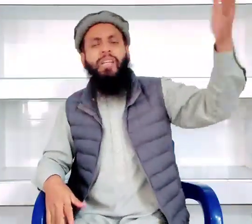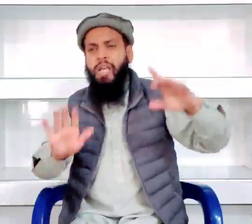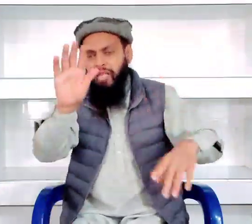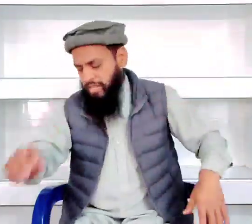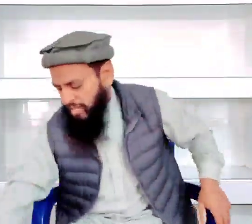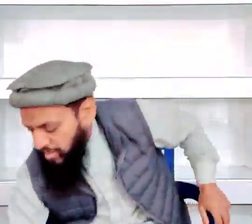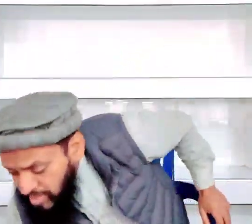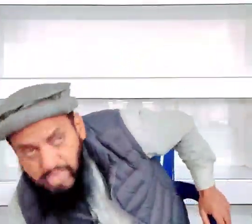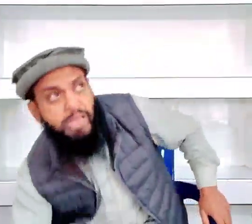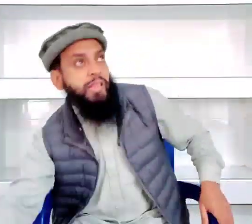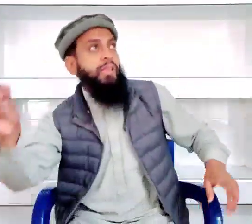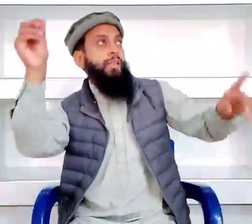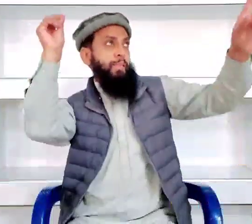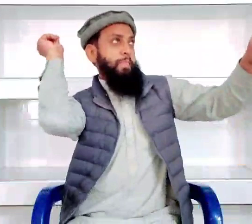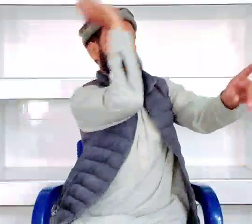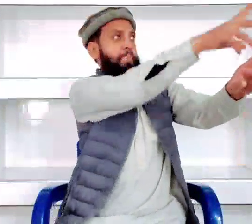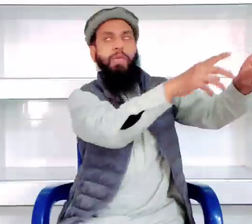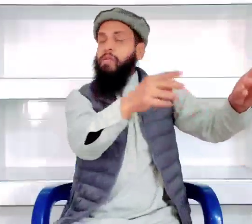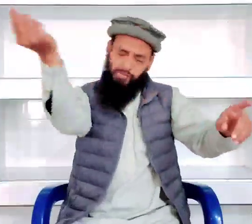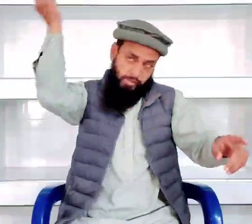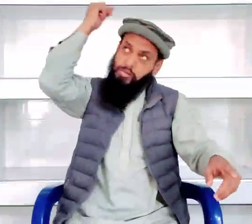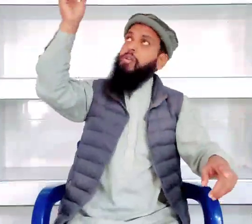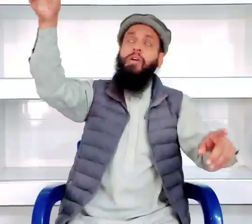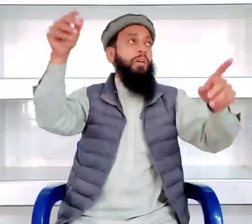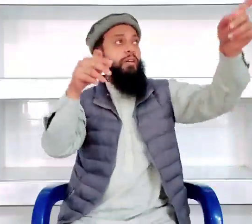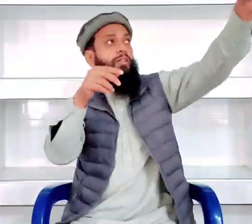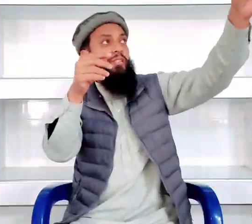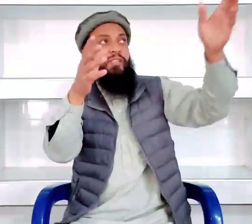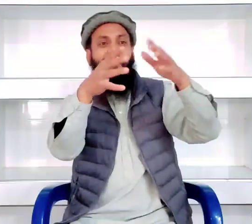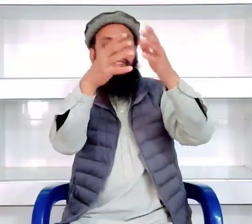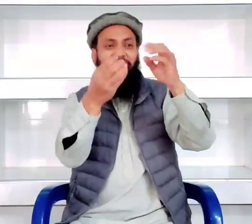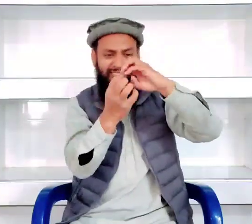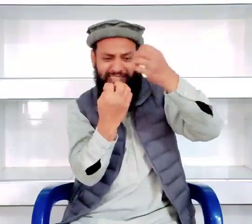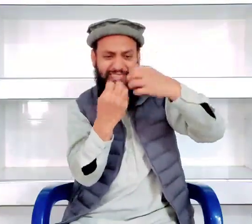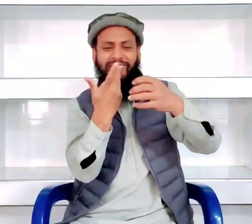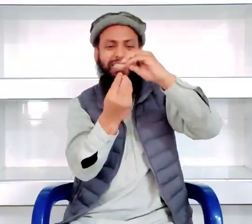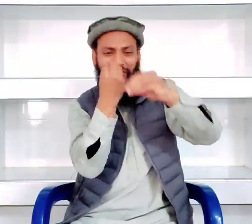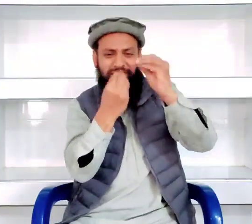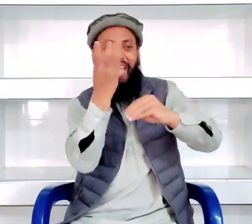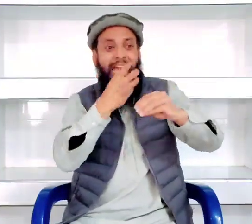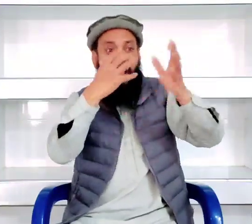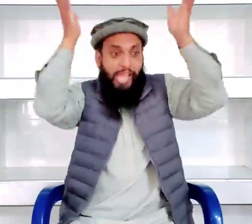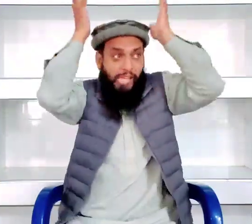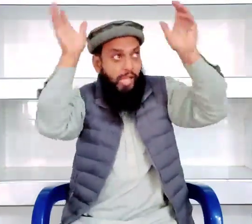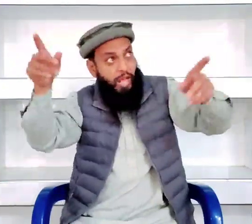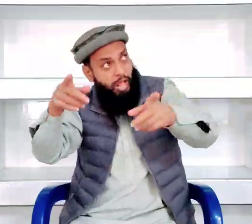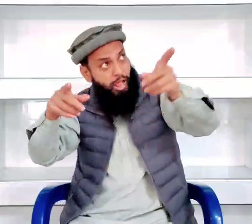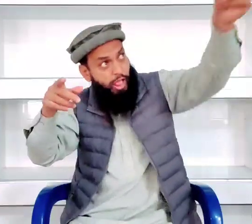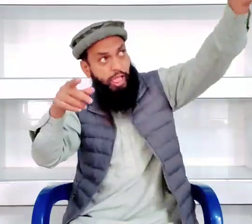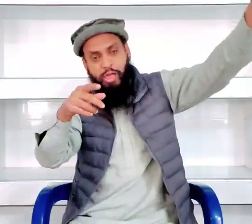جاندی ہے اور او پھر کئی نے ایسی ایسی چیزاں رکھی ہوندی ہیں لو جی ایں دی ٹکٹ تے او تے نشانہ مار لو جی تو نشانہ وج جائے او چیز